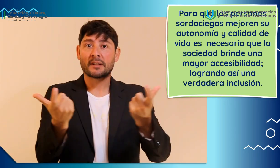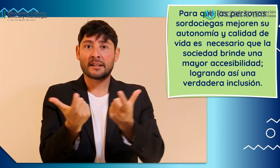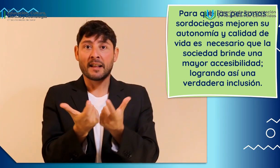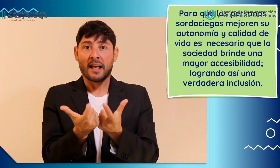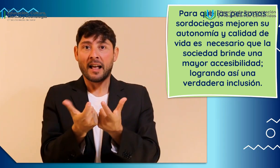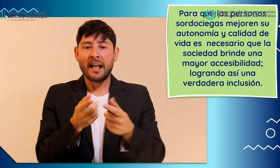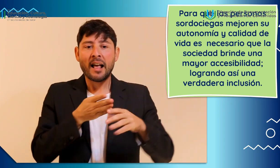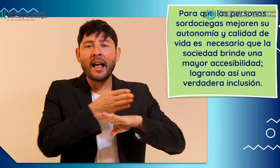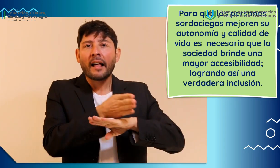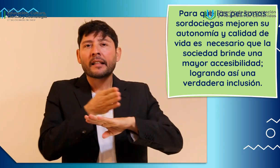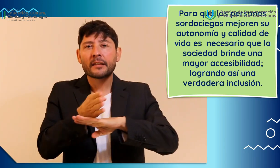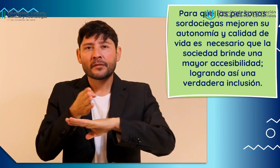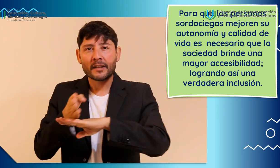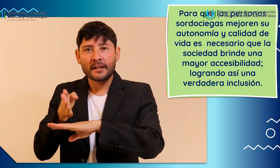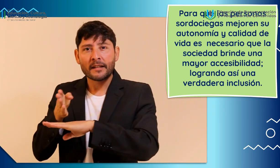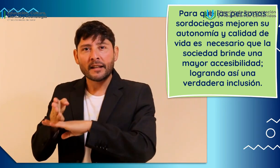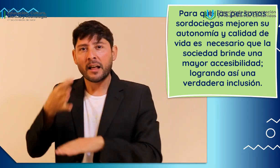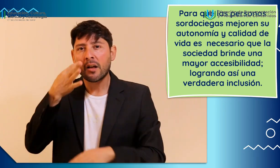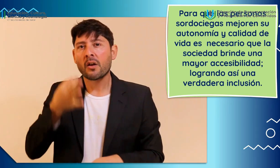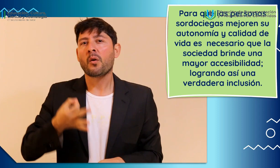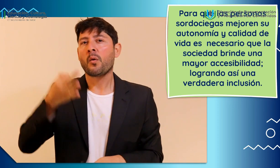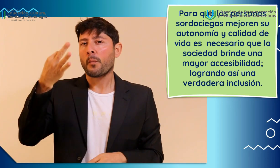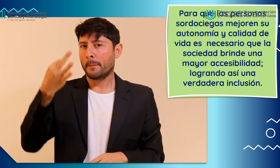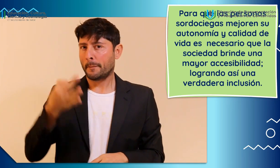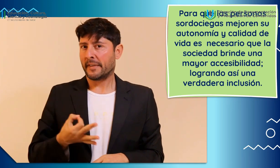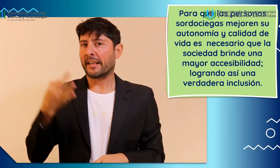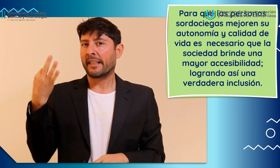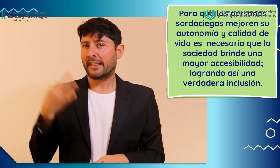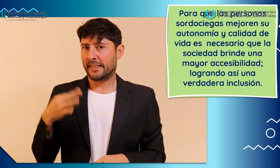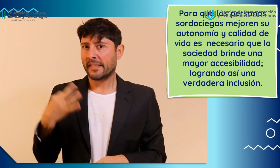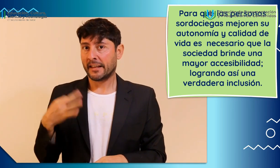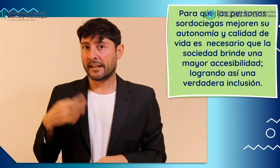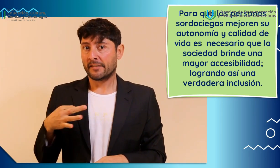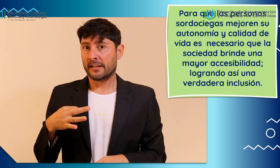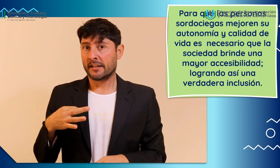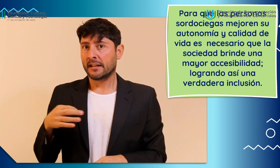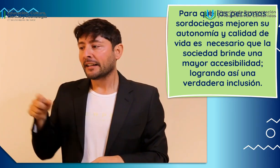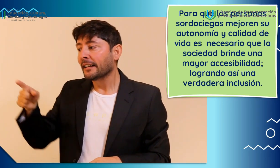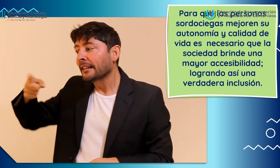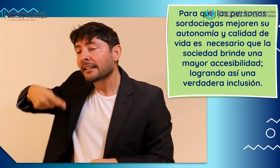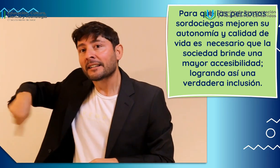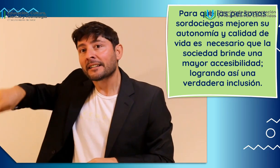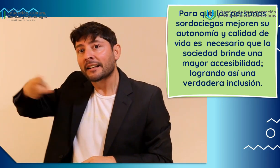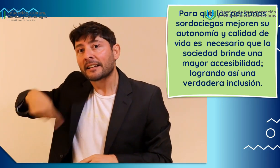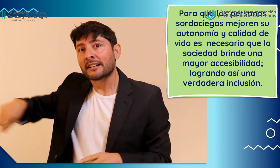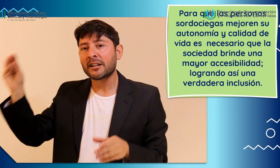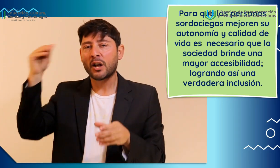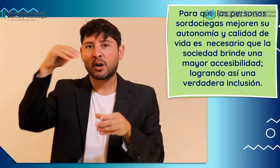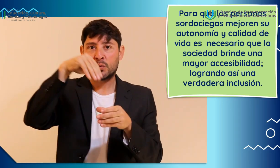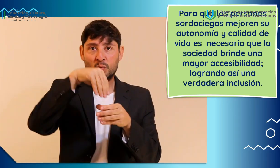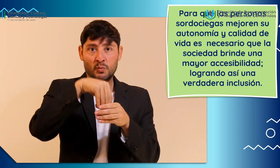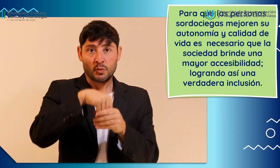es necesario que la sociedad brinde una mayor accesibilidad